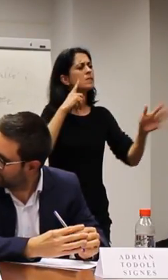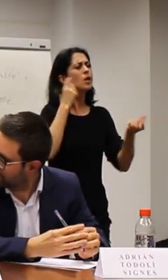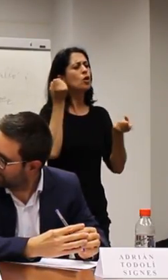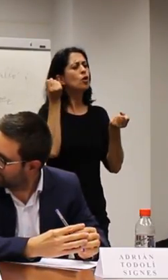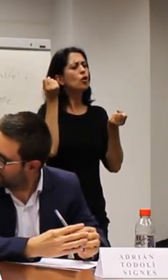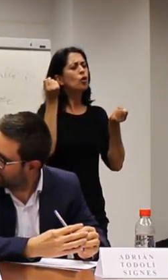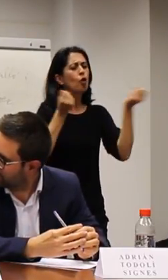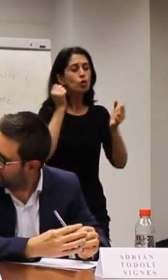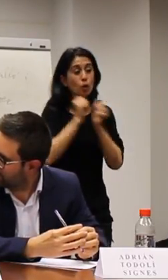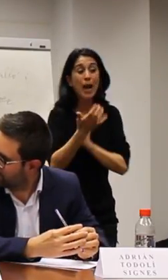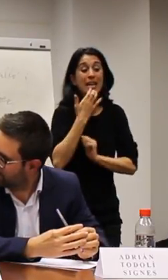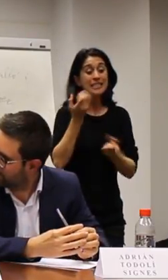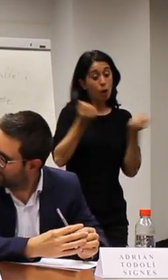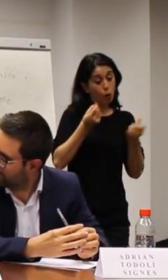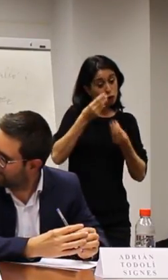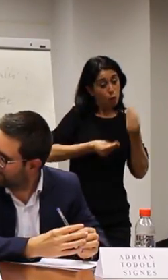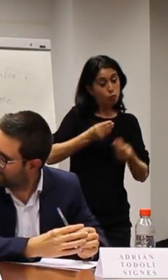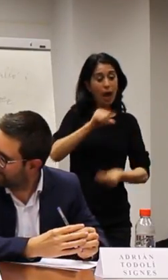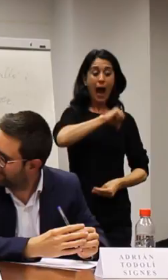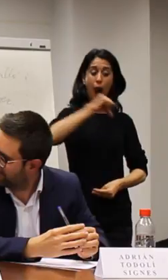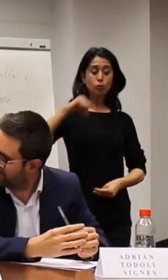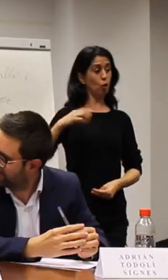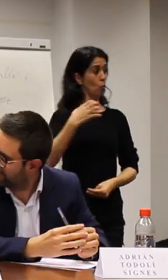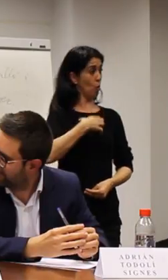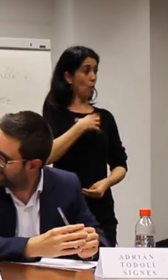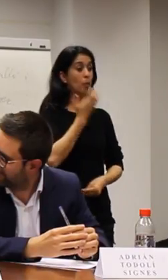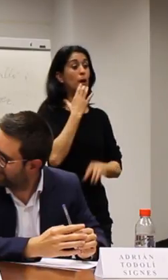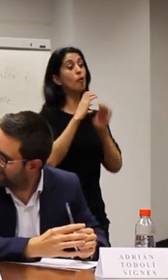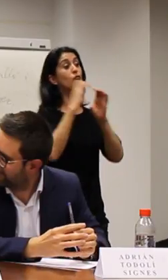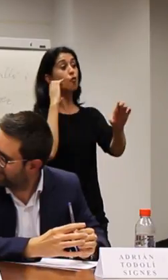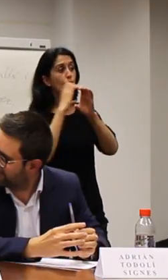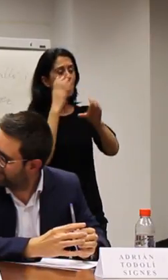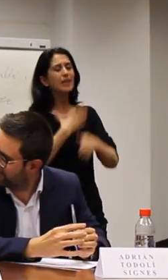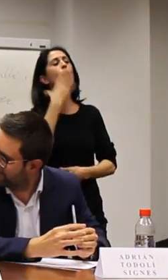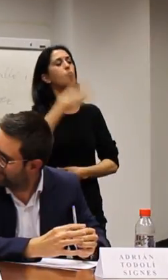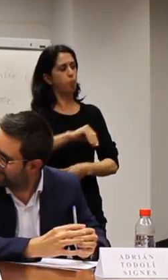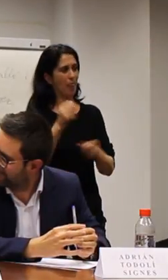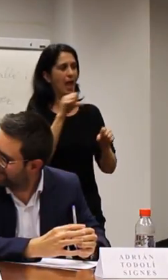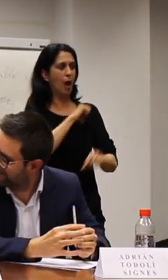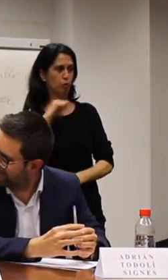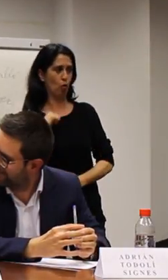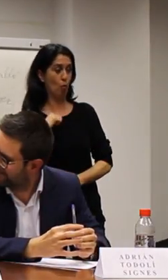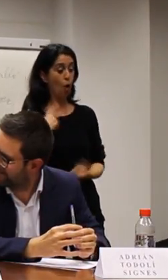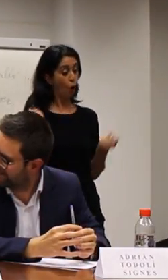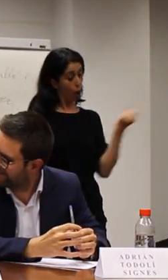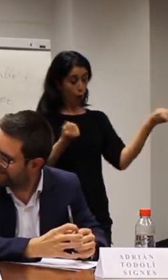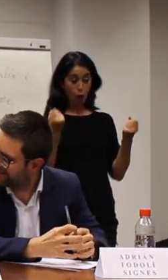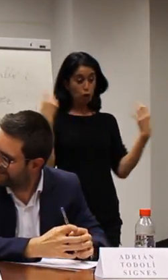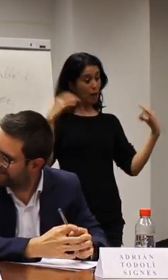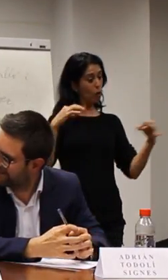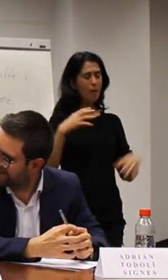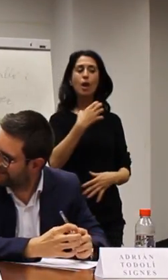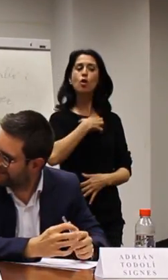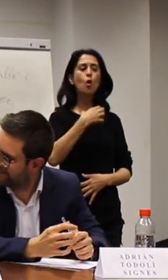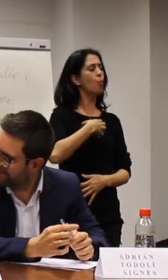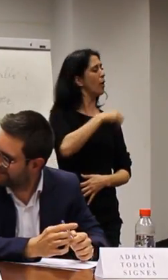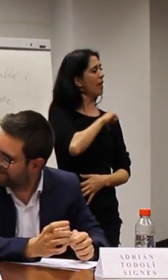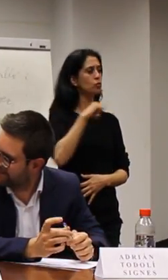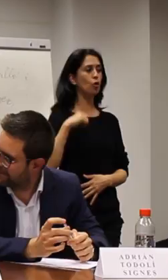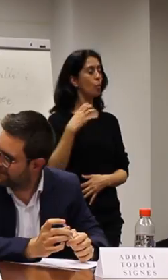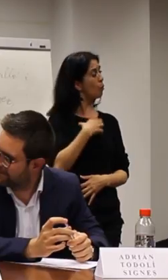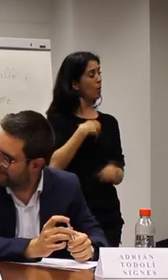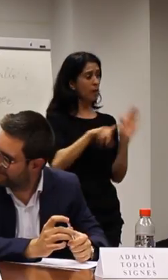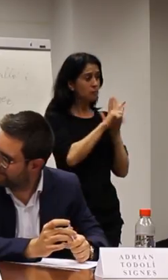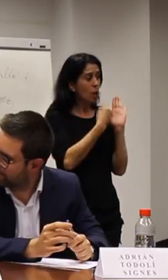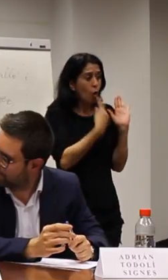coche, perdón, puede ser autónomo. Perdón. Solo a partir de furgoneta se puede ser autónomo. Pero con coche no puede que ser. Que no se puede ser. Claro,